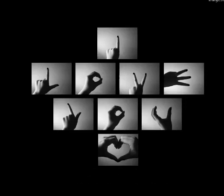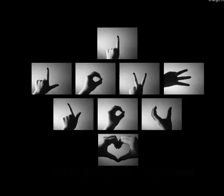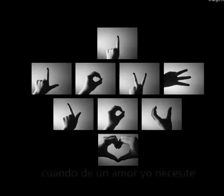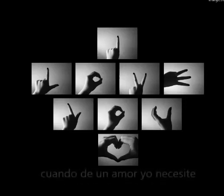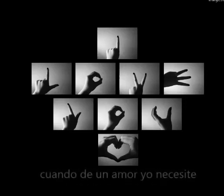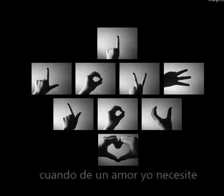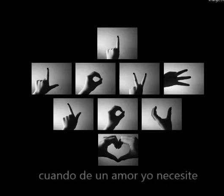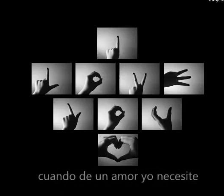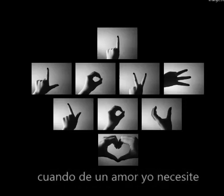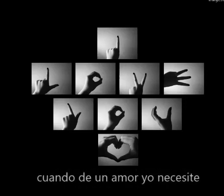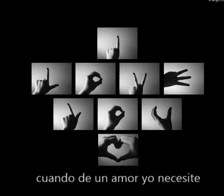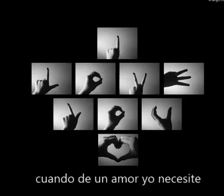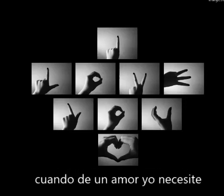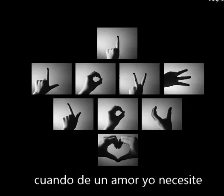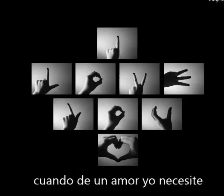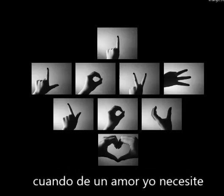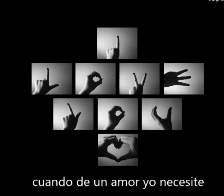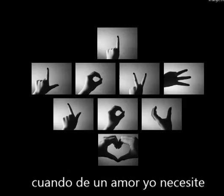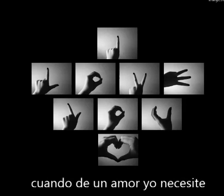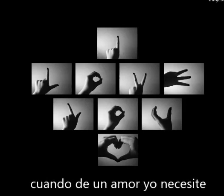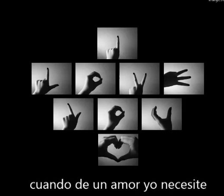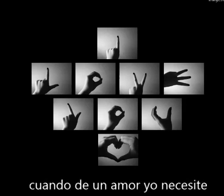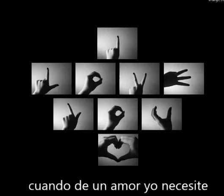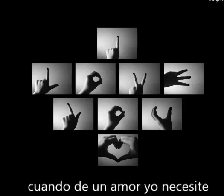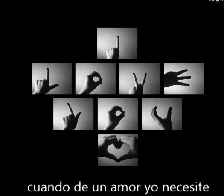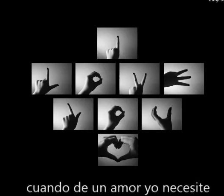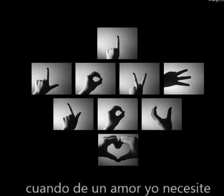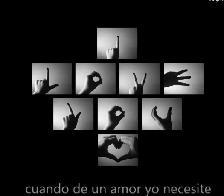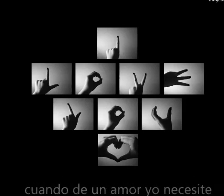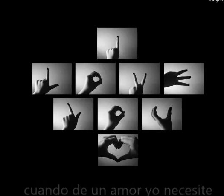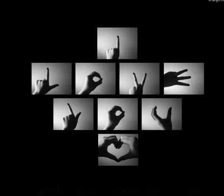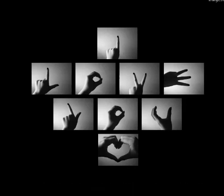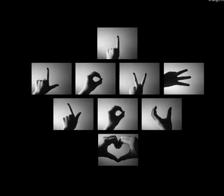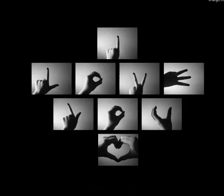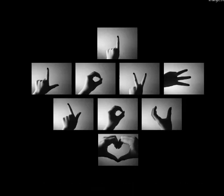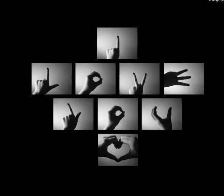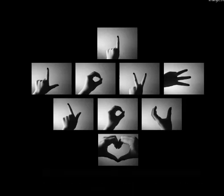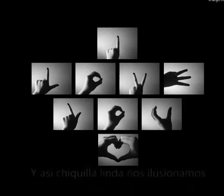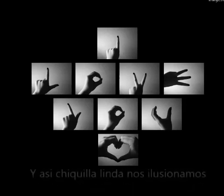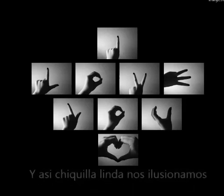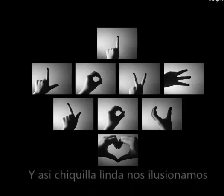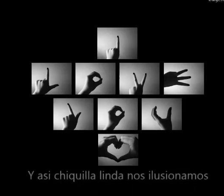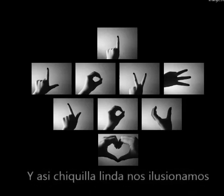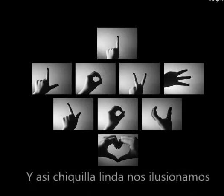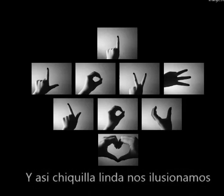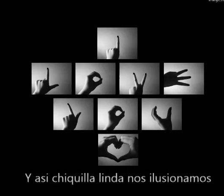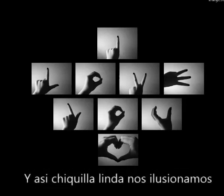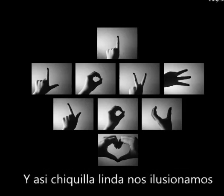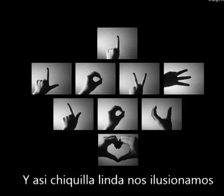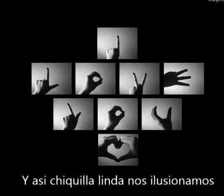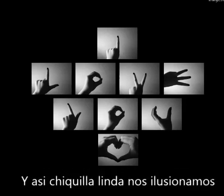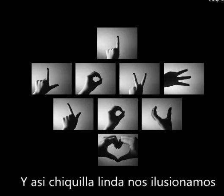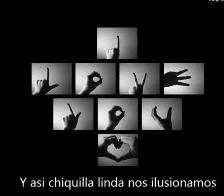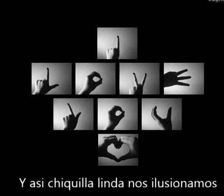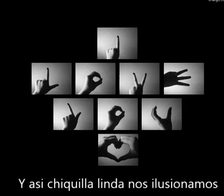cuando de un amor yo necesité Y así, chiquilla linda, nos